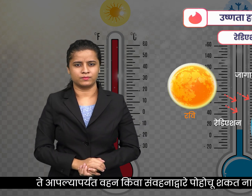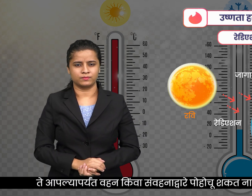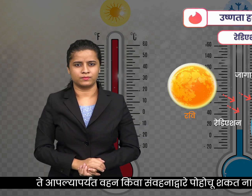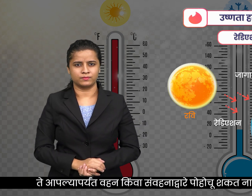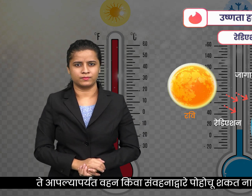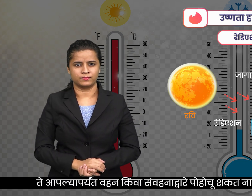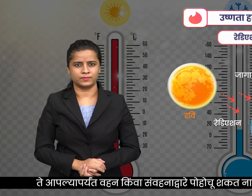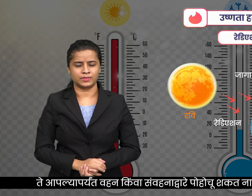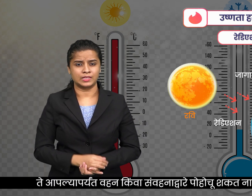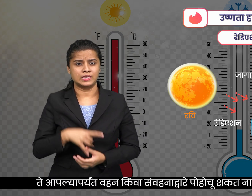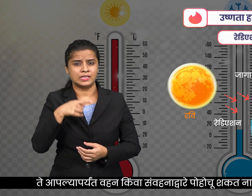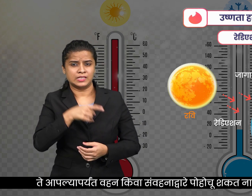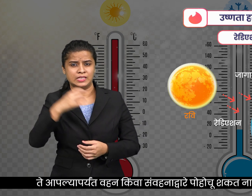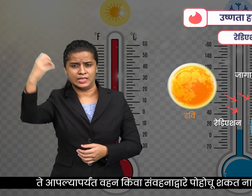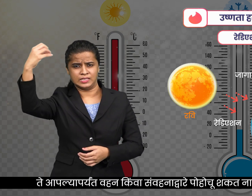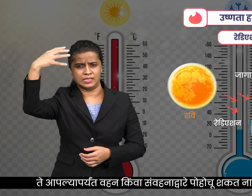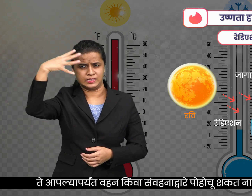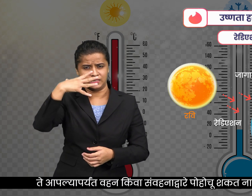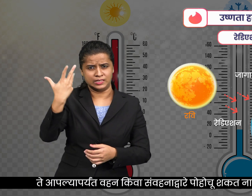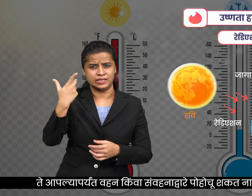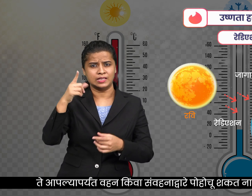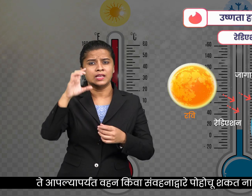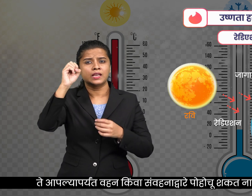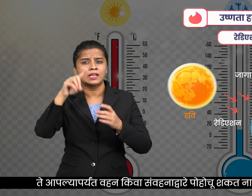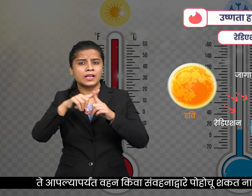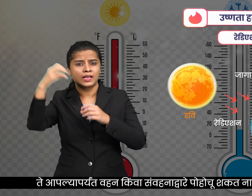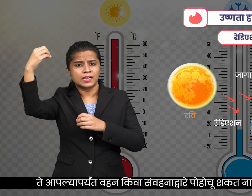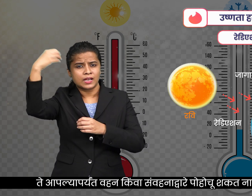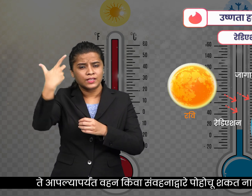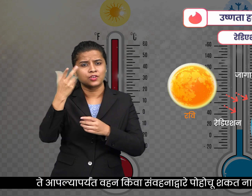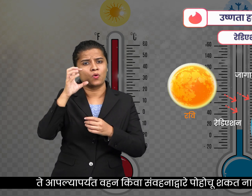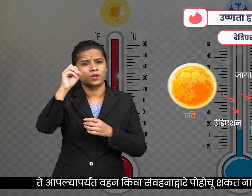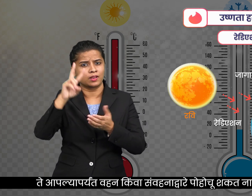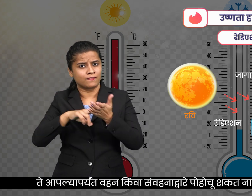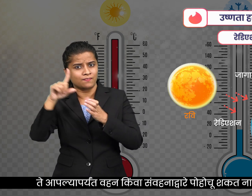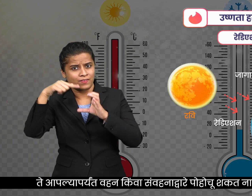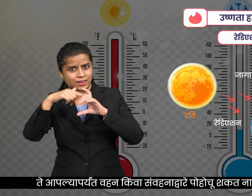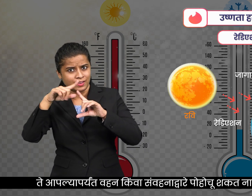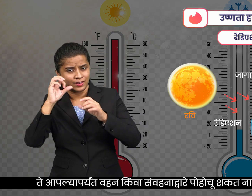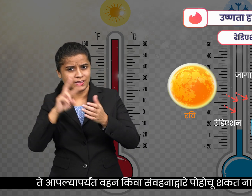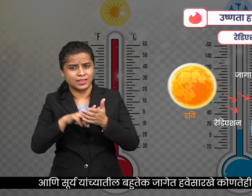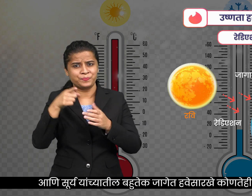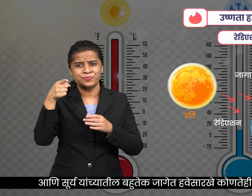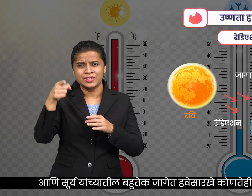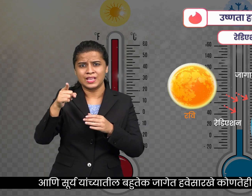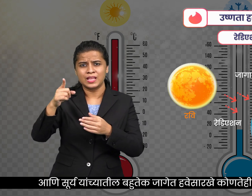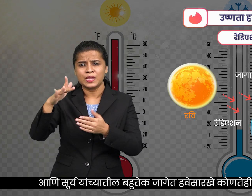ते आपल्यापर्यंत वहन किंवा संवाहनद्वारा पोचू शकत नाही. कारण पृथ्वी आणि सूर्य